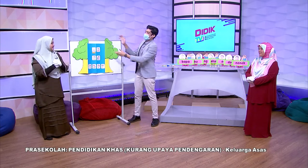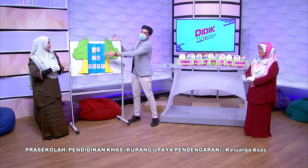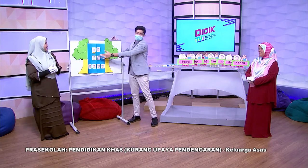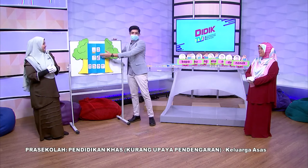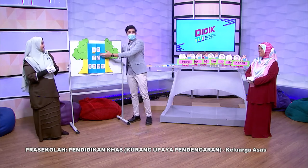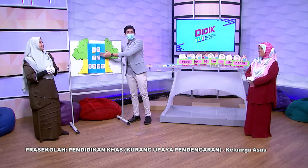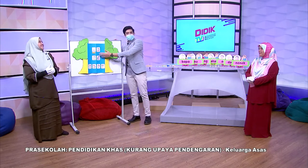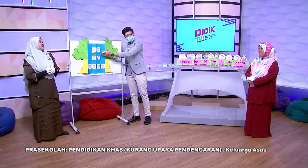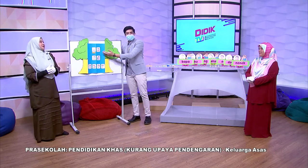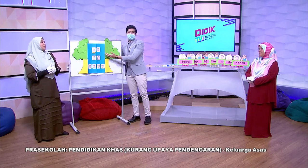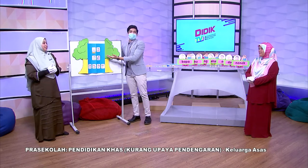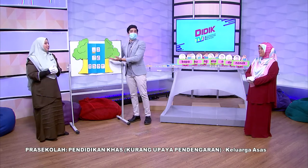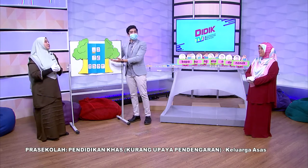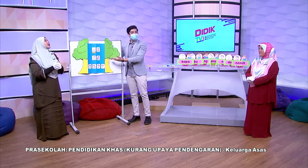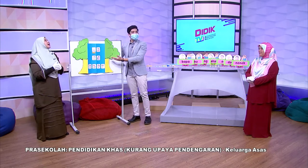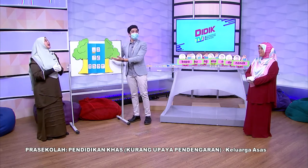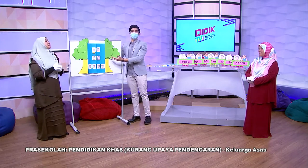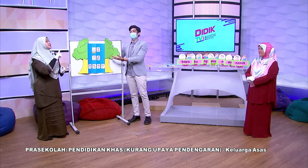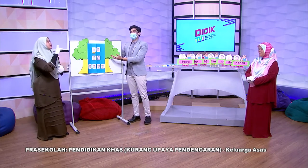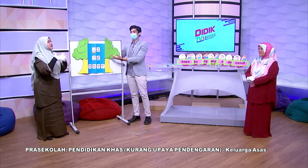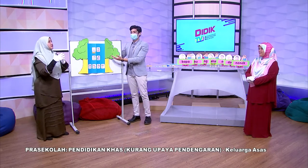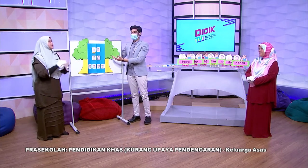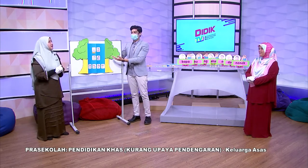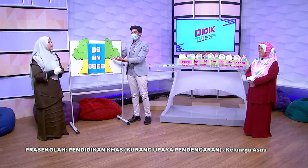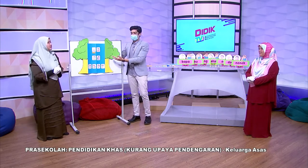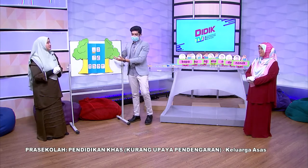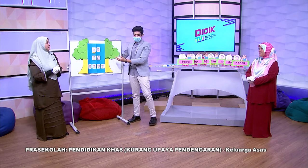datum suka Tadi bos tidak ada neneknya udah syarat-syarat